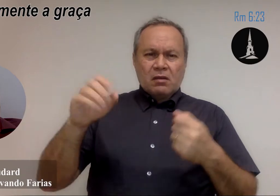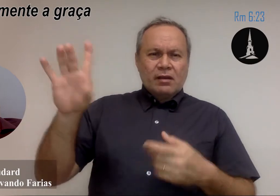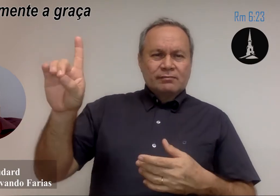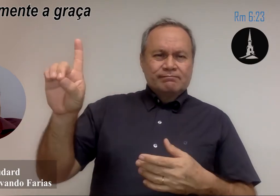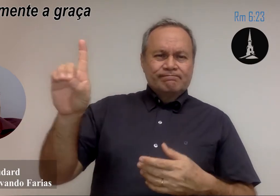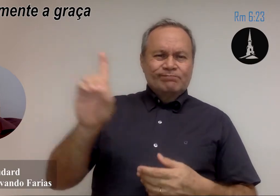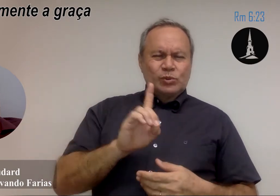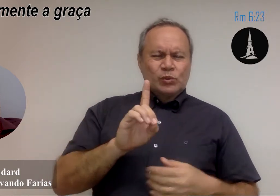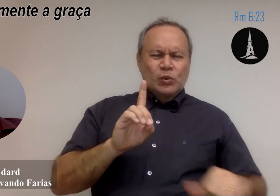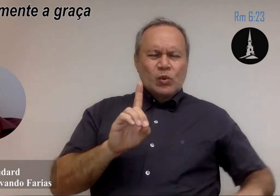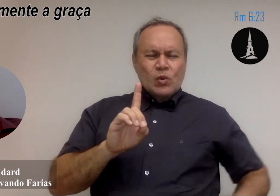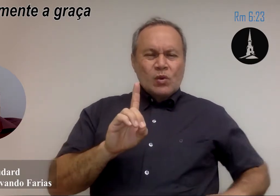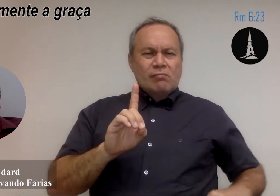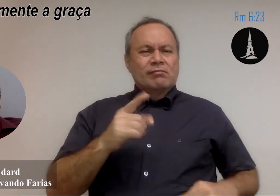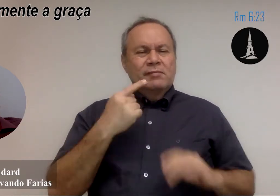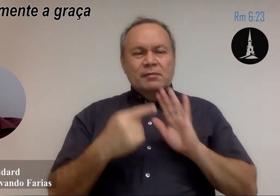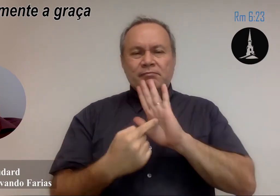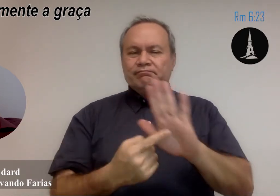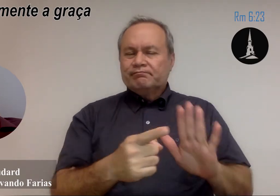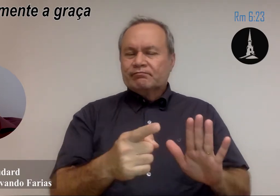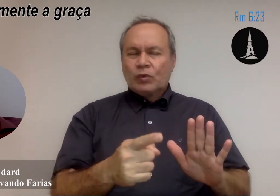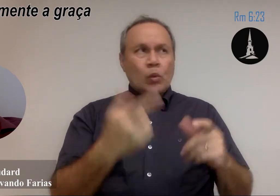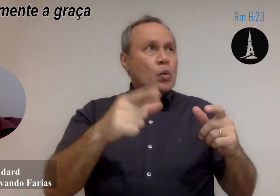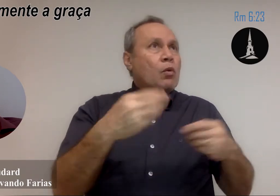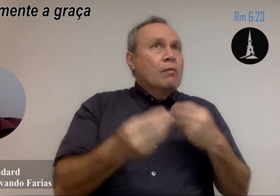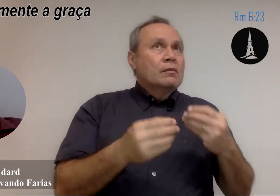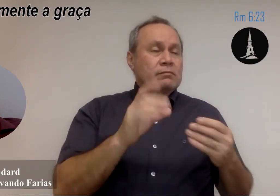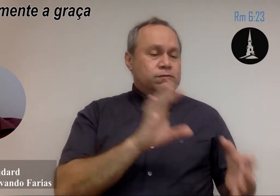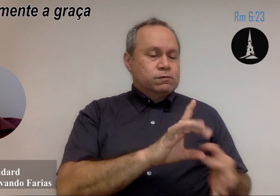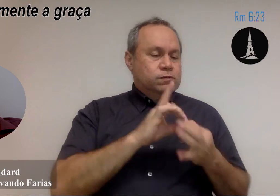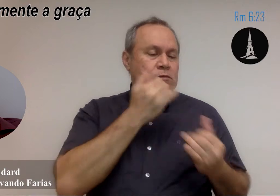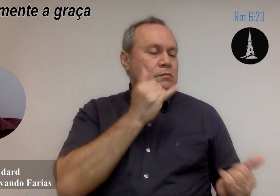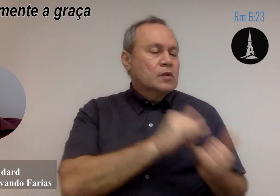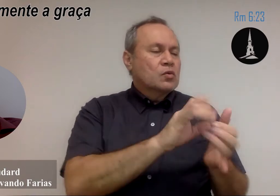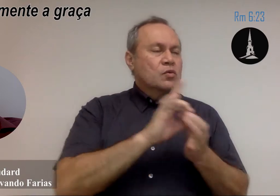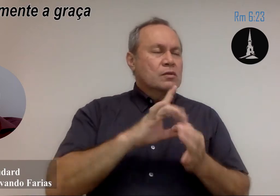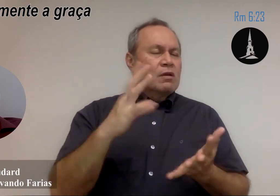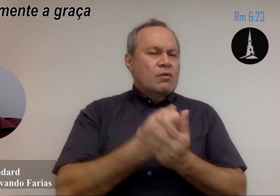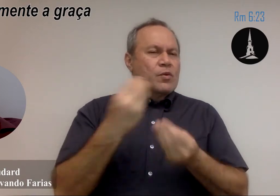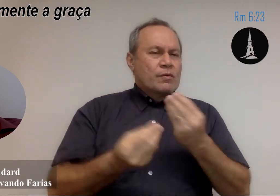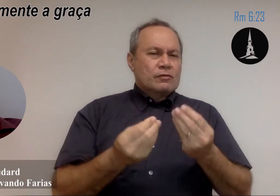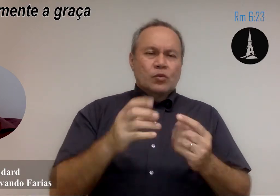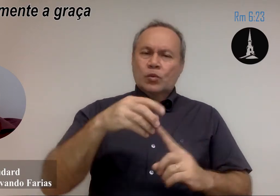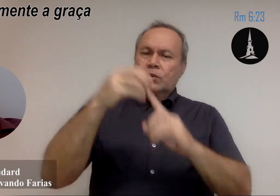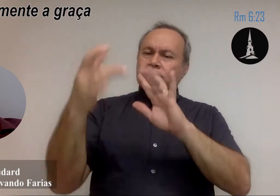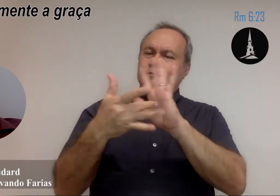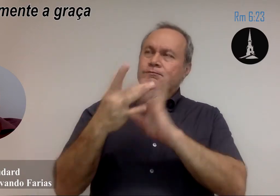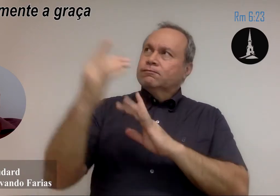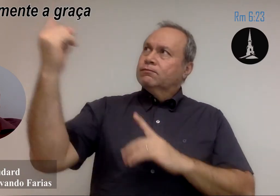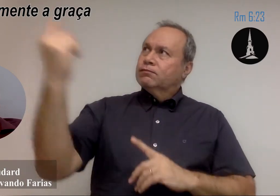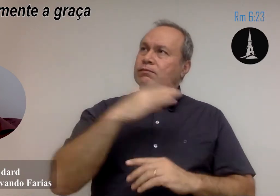sofreu, passou o que passou, porque não havia outro meio de sermos salvos. E por isso somos